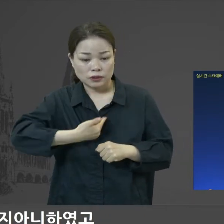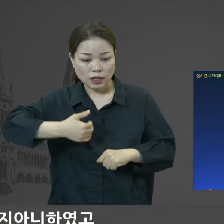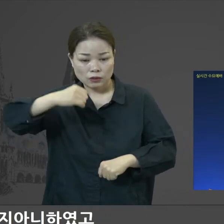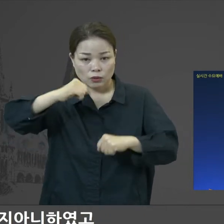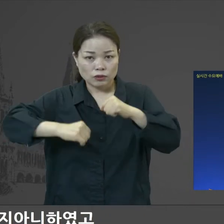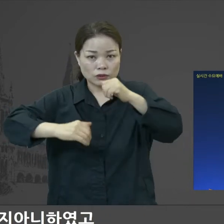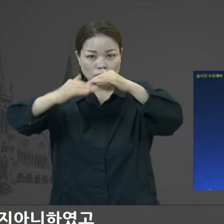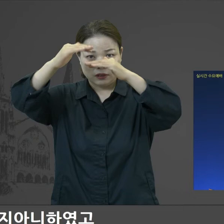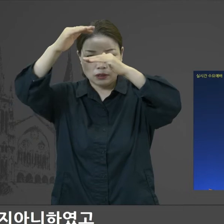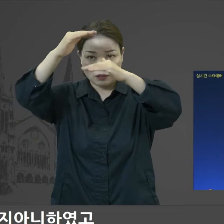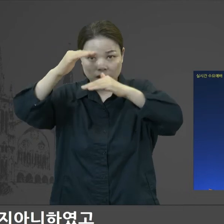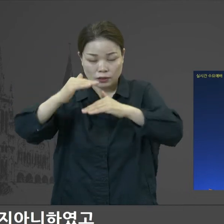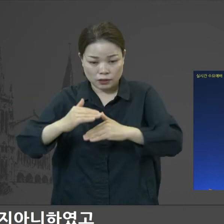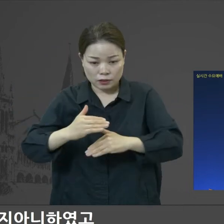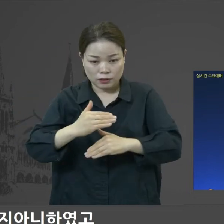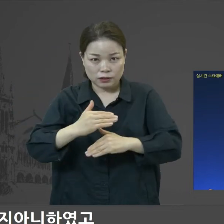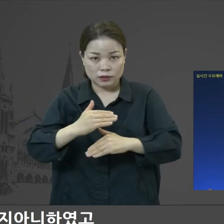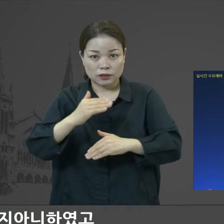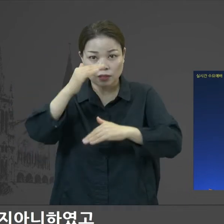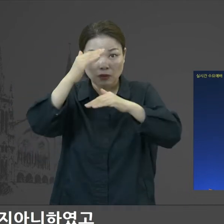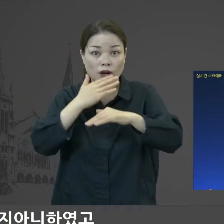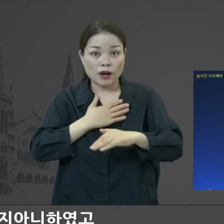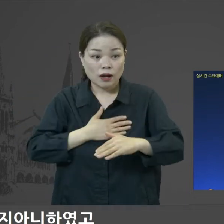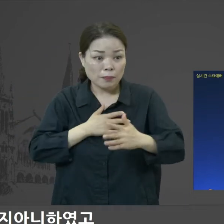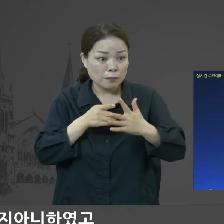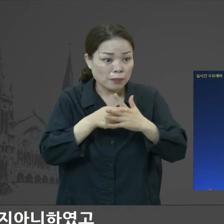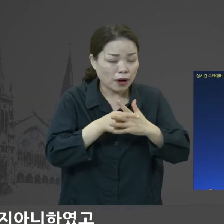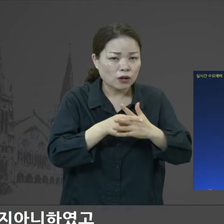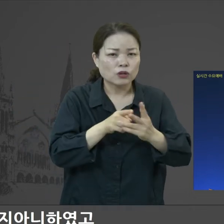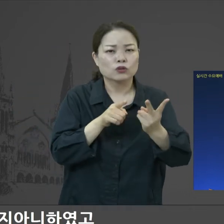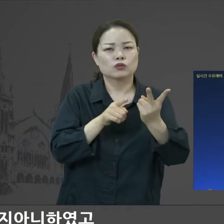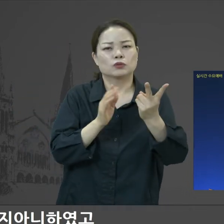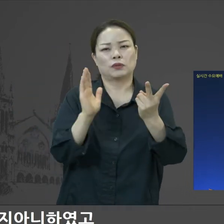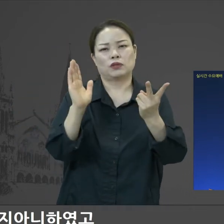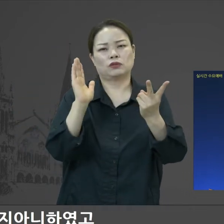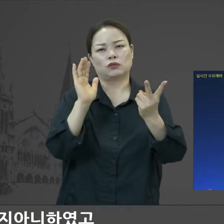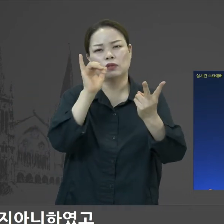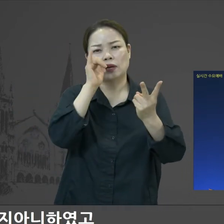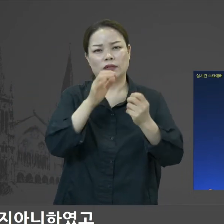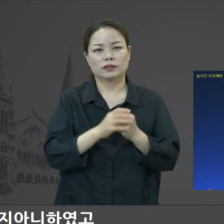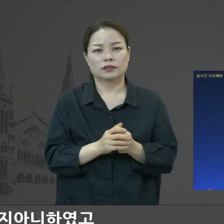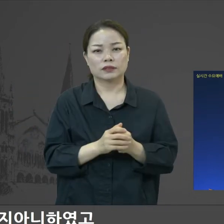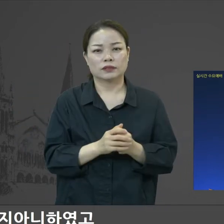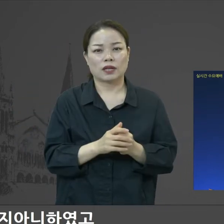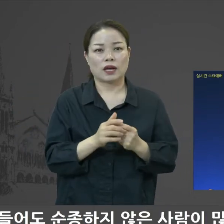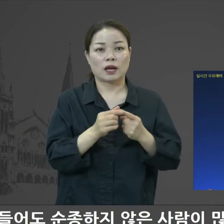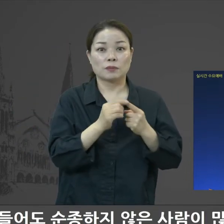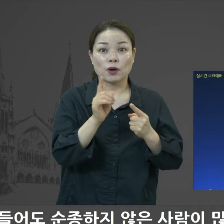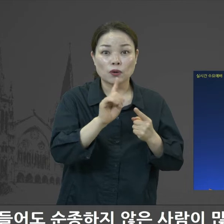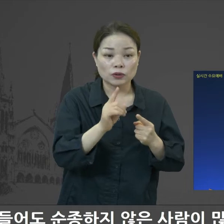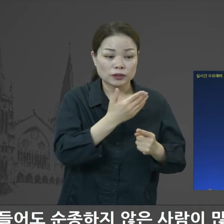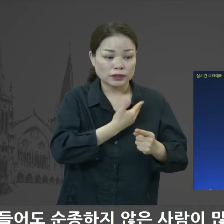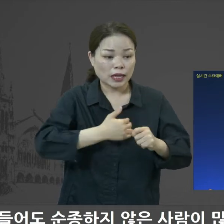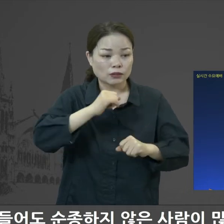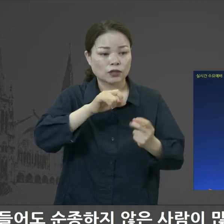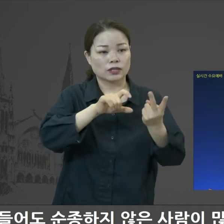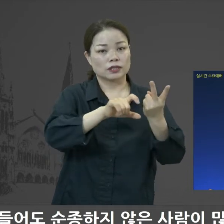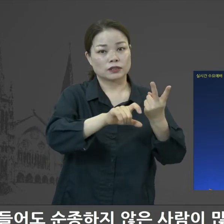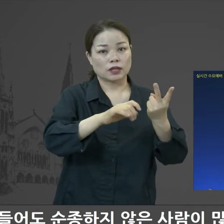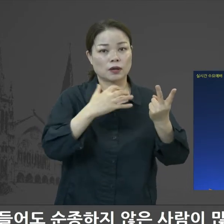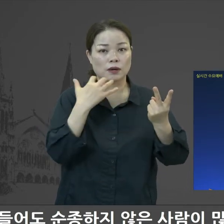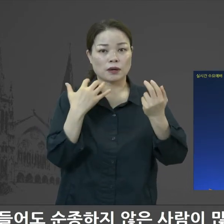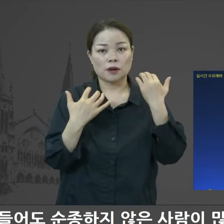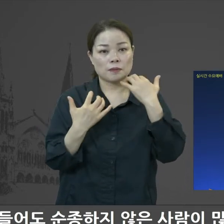스토리를 정말 많이 알고 계시죠? 그 안에도 두 번의 설교가 나타납니다. 한 번은 언제입니까? 사도행전 2장에